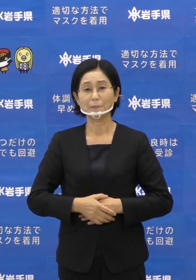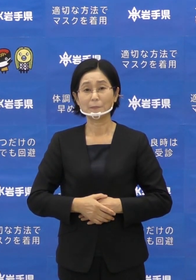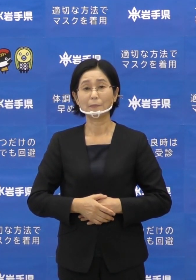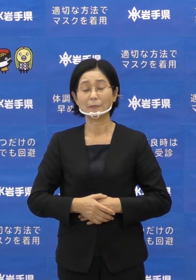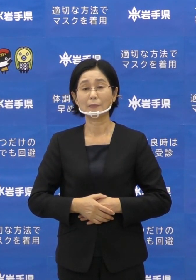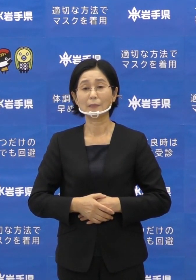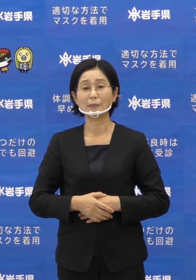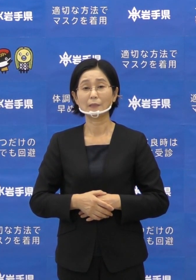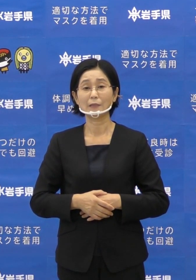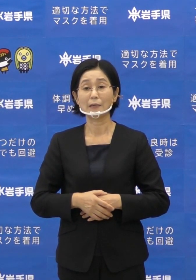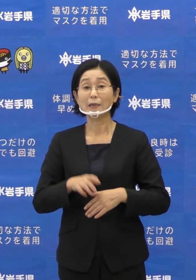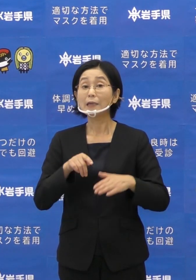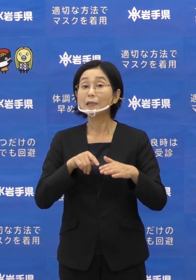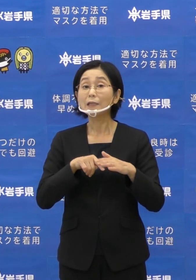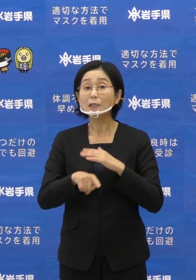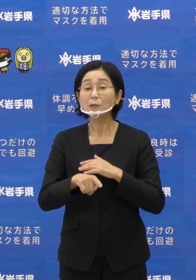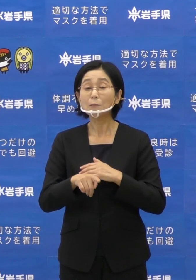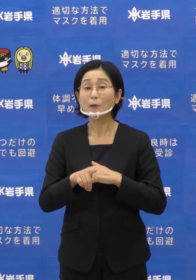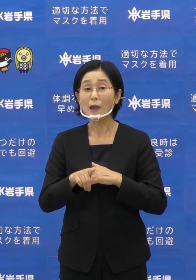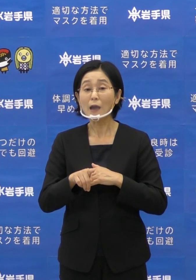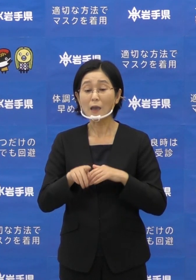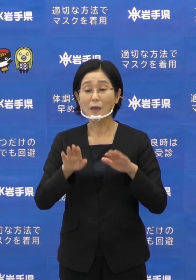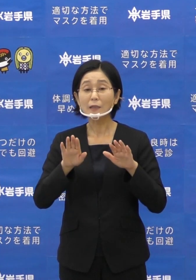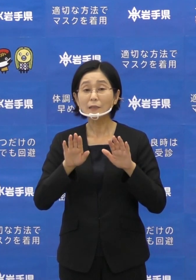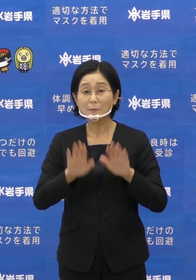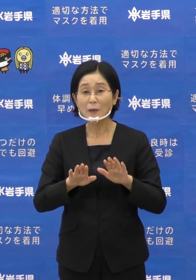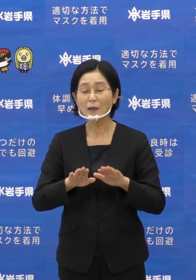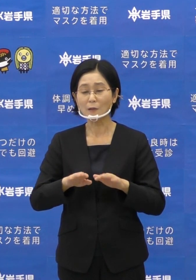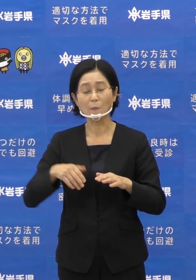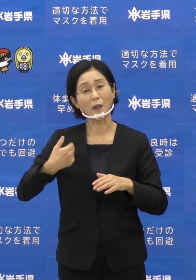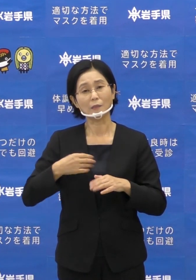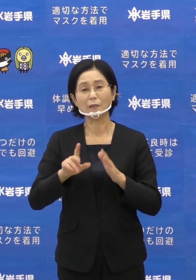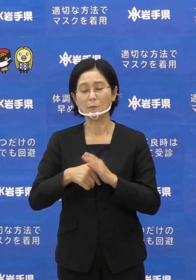どういう意味かを知りたいんであれば今聞いてもらえばいいと思います。